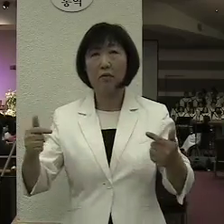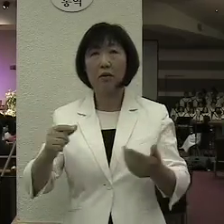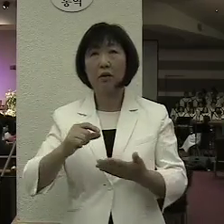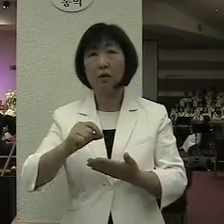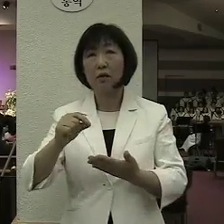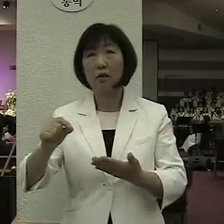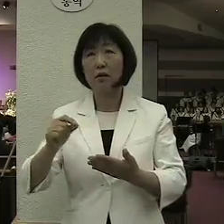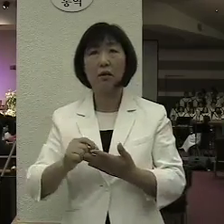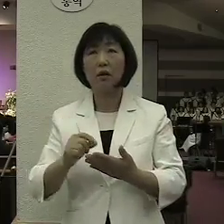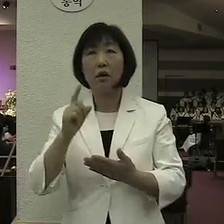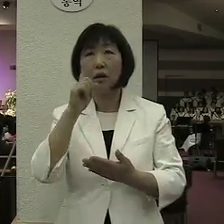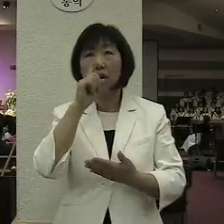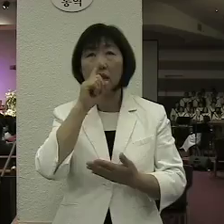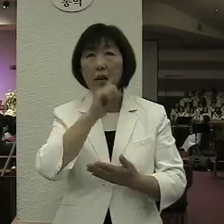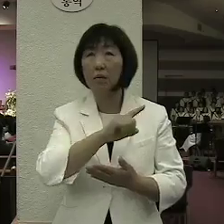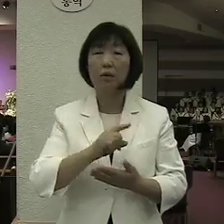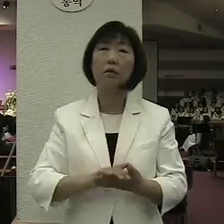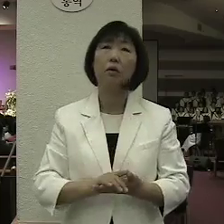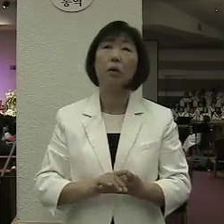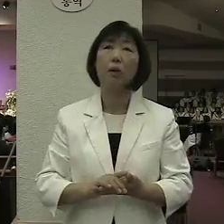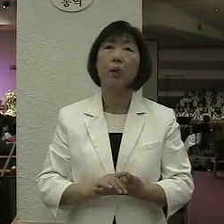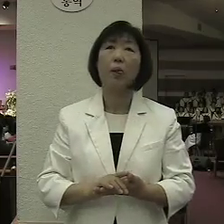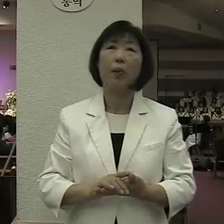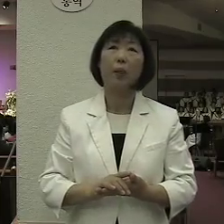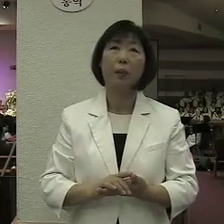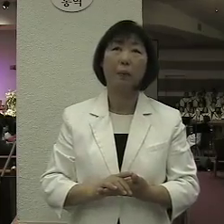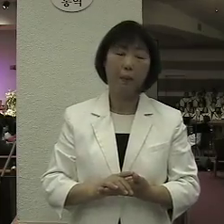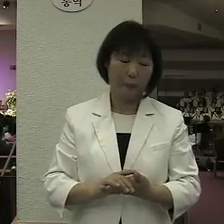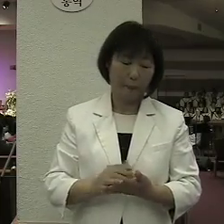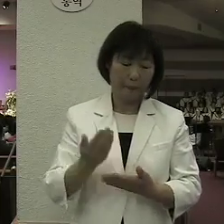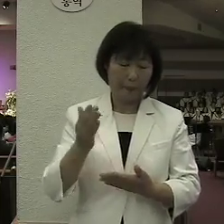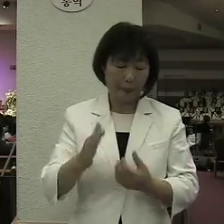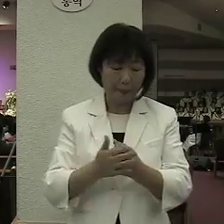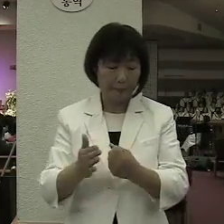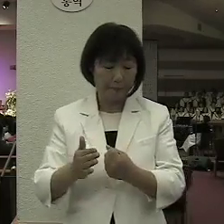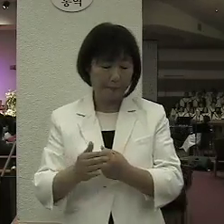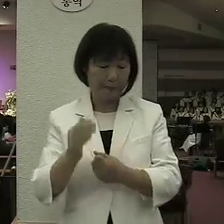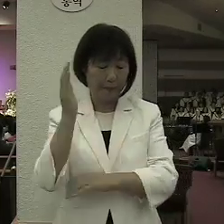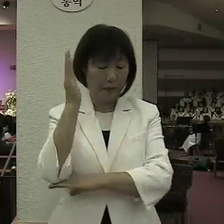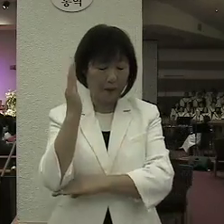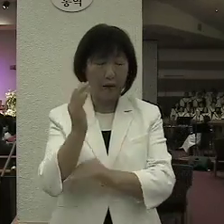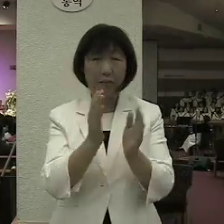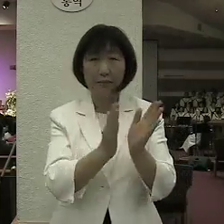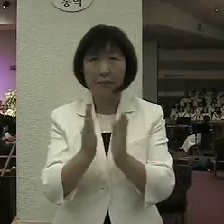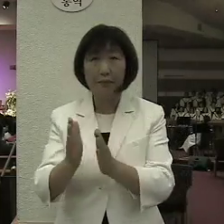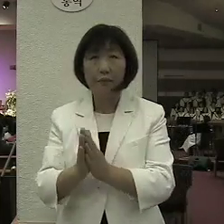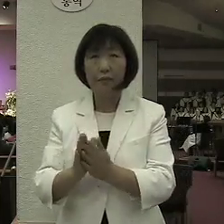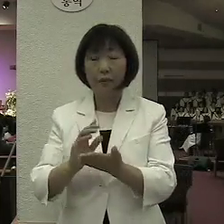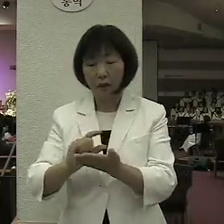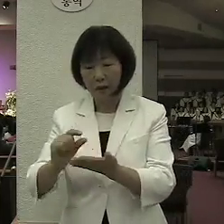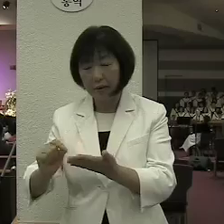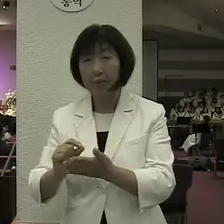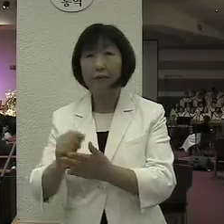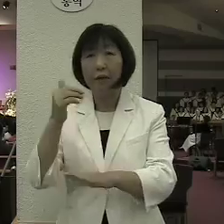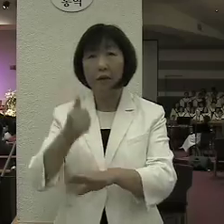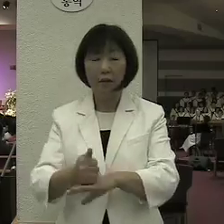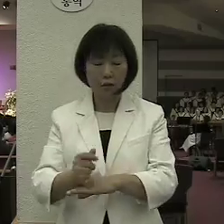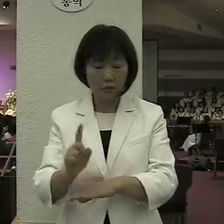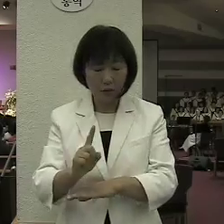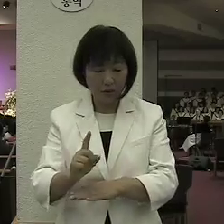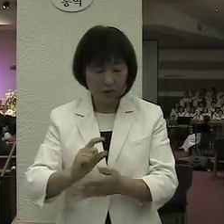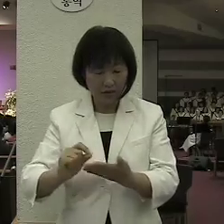애통하는 눈물로부터 주님을 경배하고 예배하는 자리에 우리가 나갈 수 있음을 여러분 같이 믿으시기를 주님의